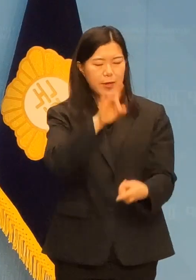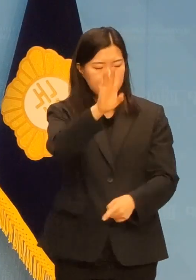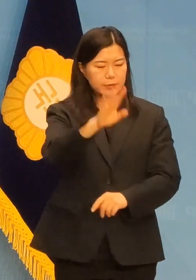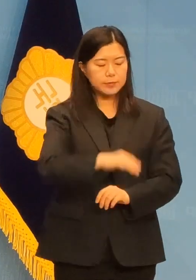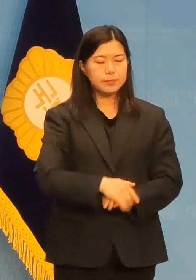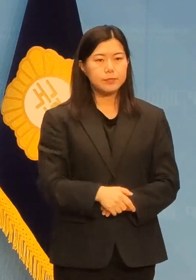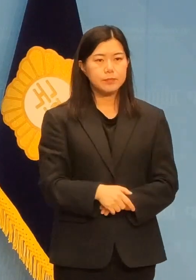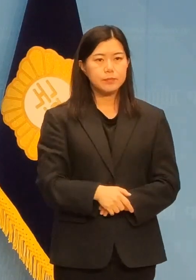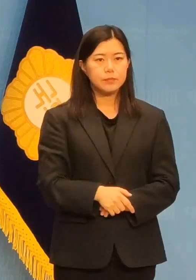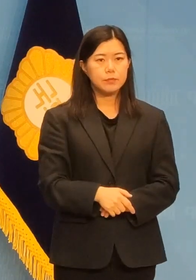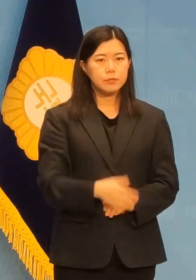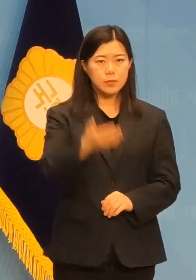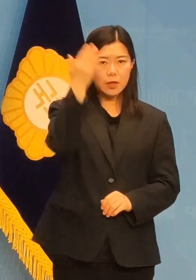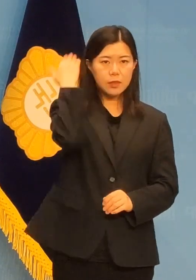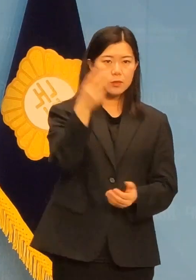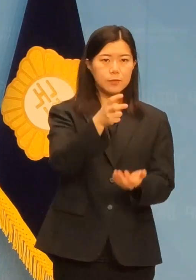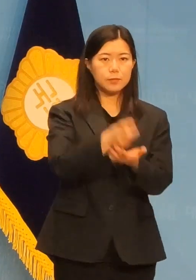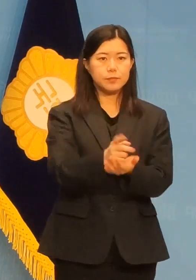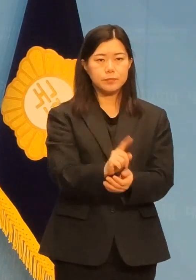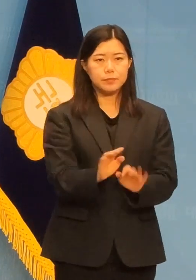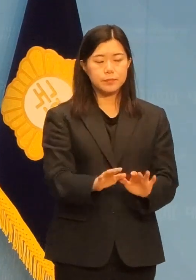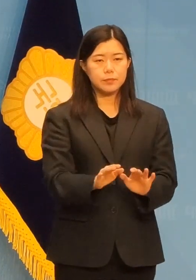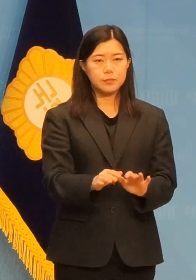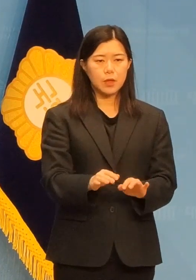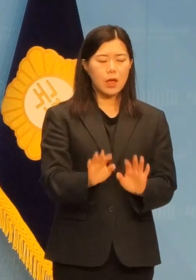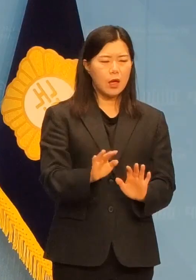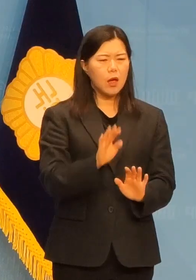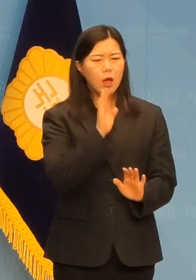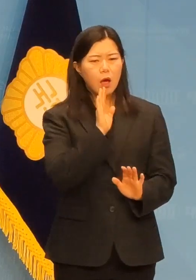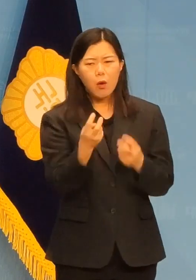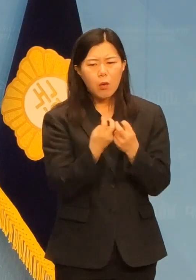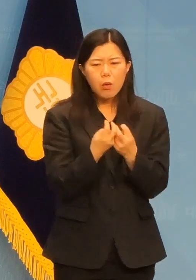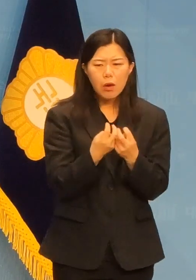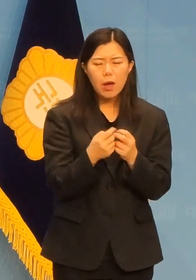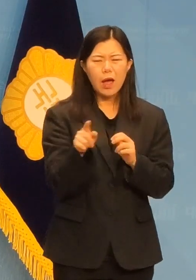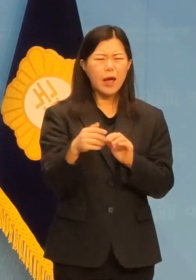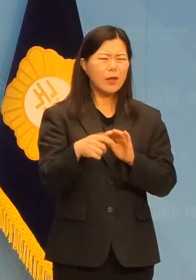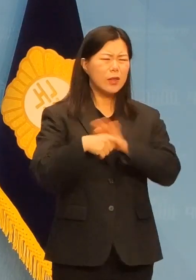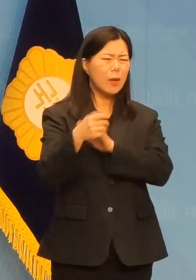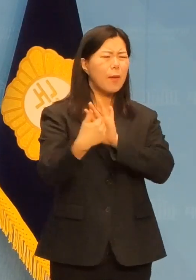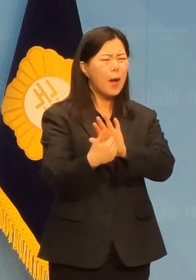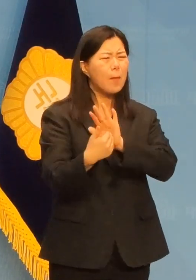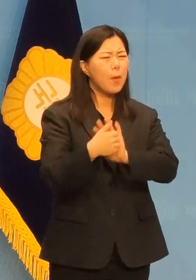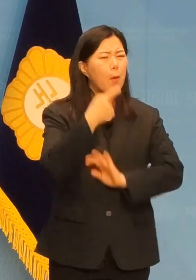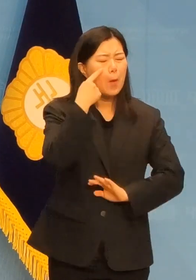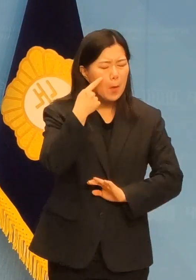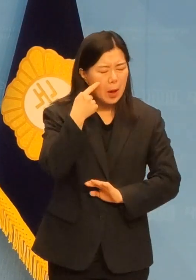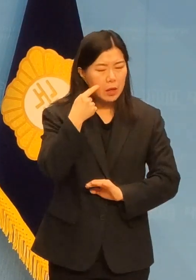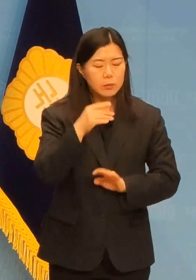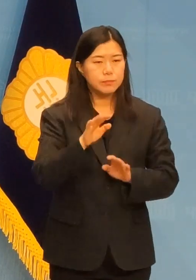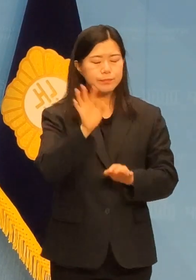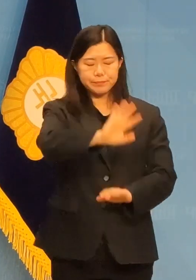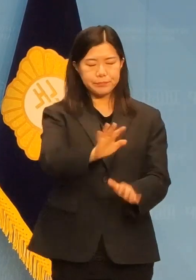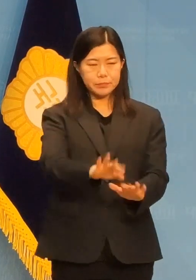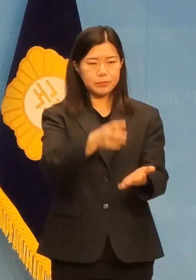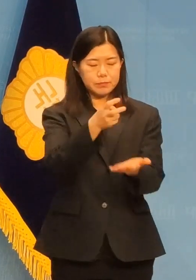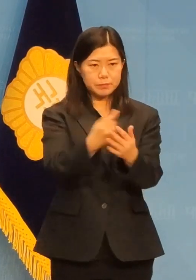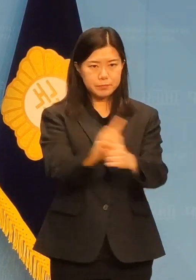않겠습니다. 기존 제도는 어떻게든 막아보자는 수준이었습니다. 이번 개정안은 빼앗는